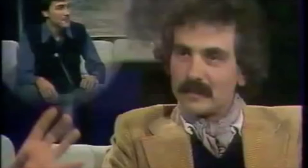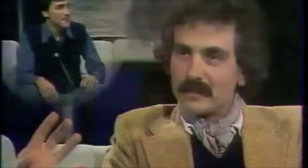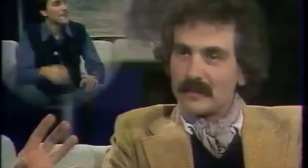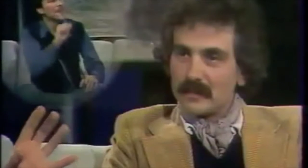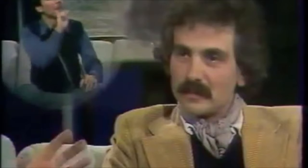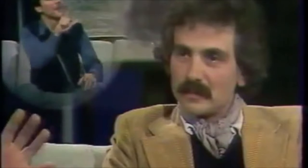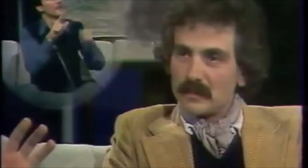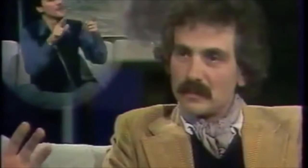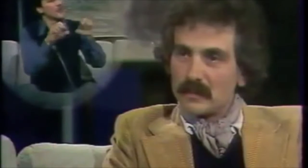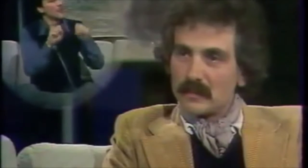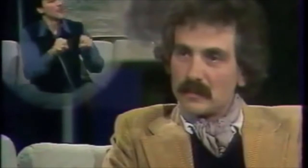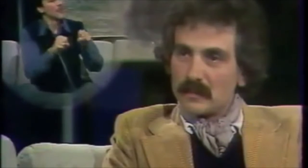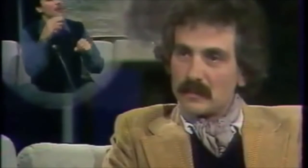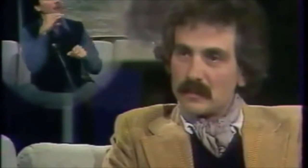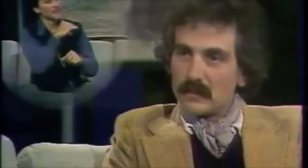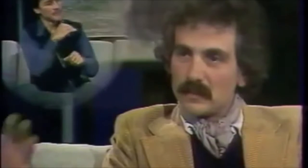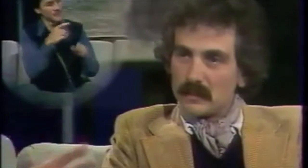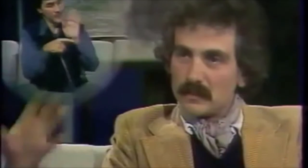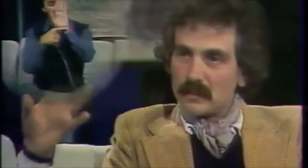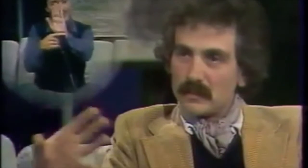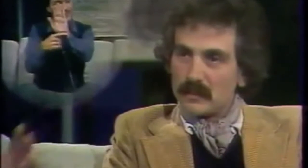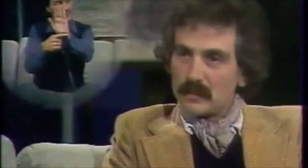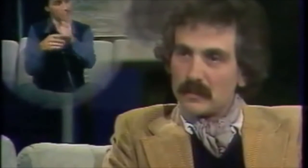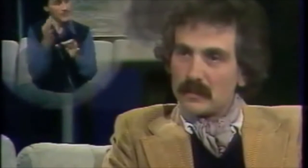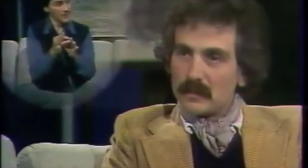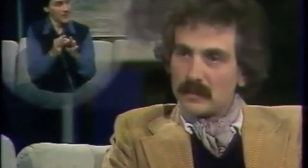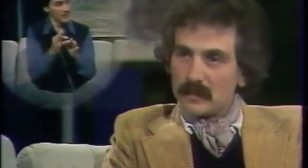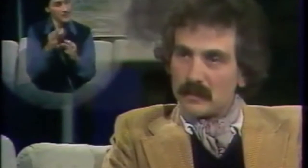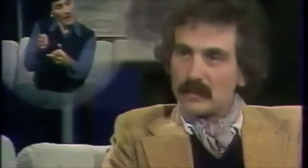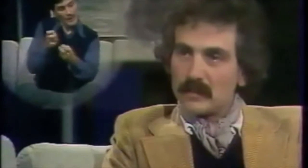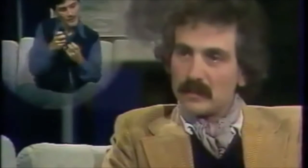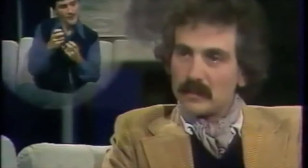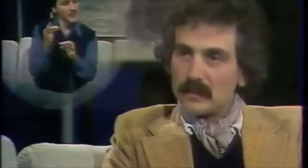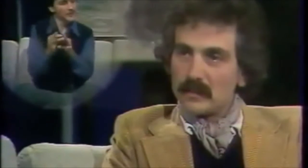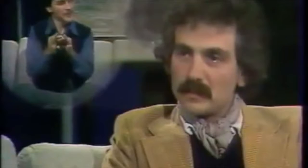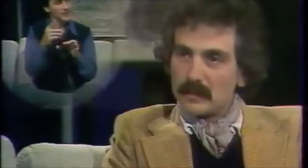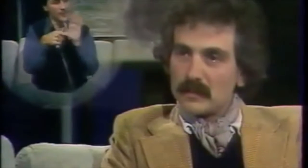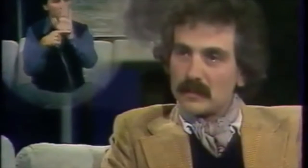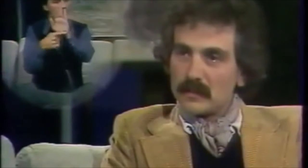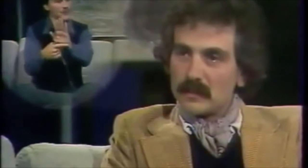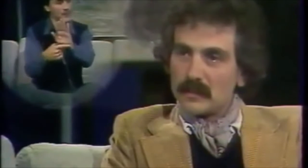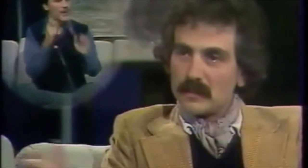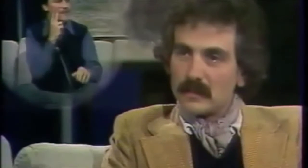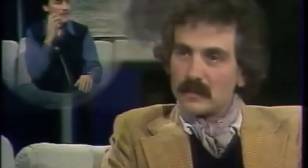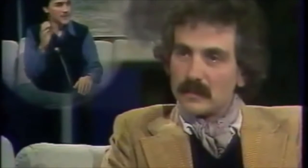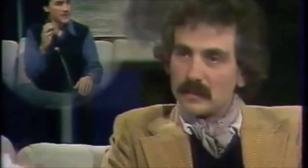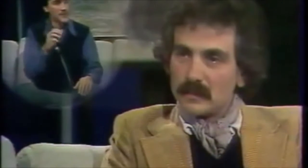pouvez rapidement nous présenter ce spectacle et l'extrait donc de ce spectacle que vous présentez à Vincennes. Et Bill, cette fois, va inverser et nous traduire